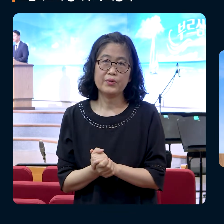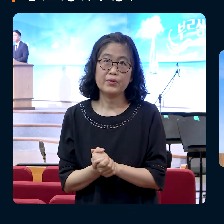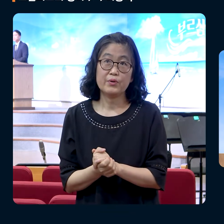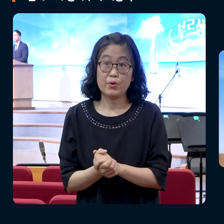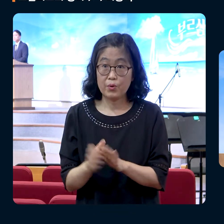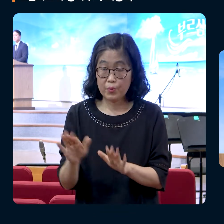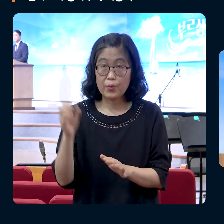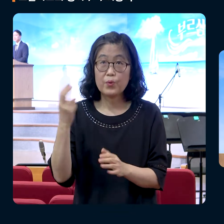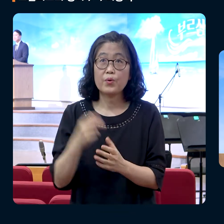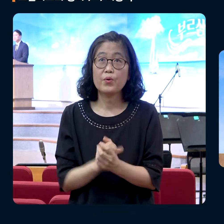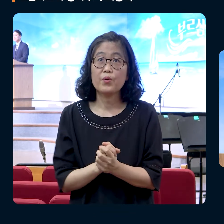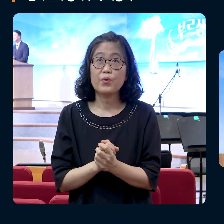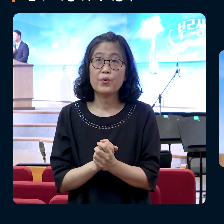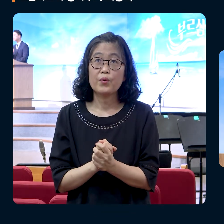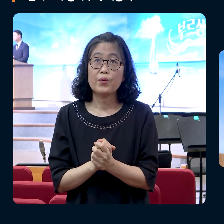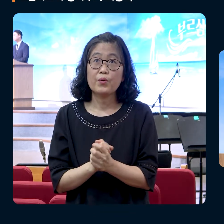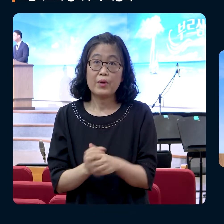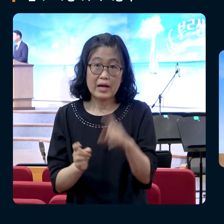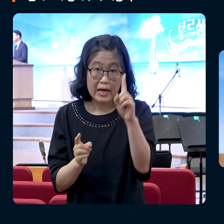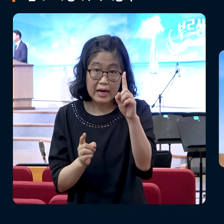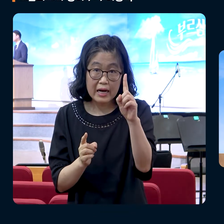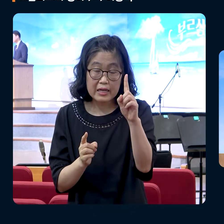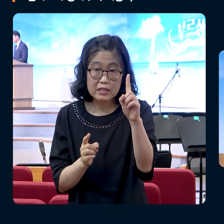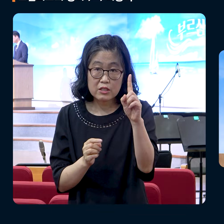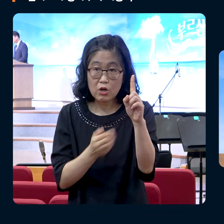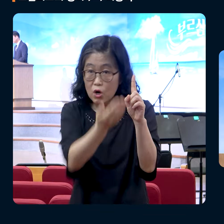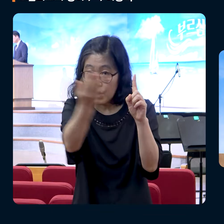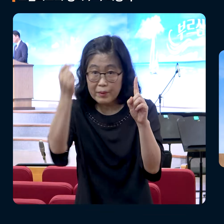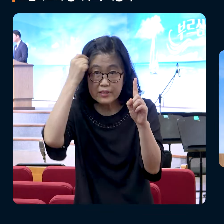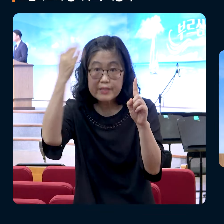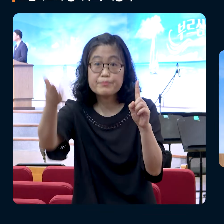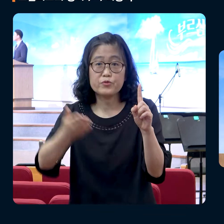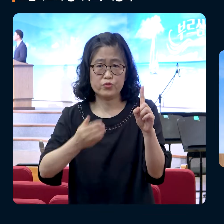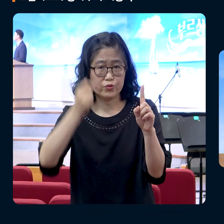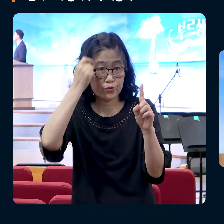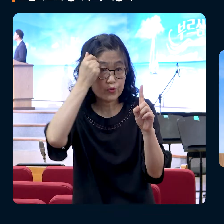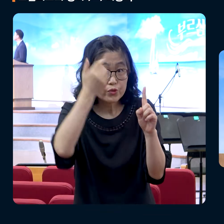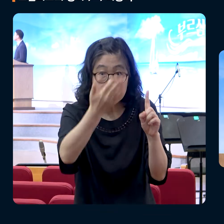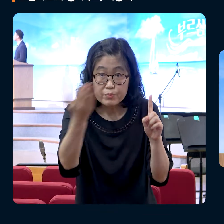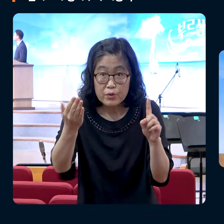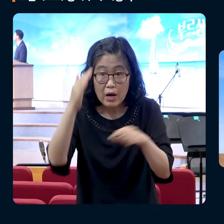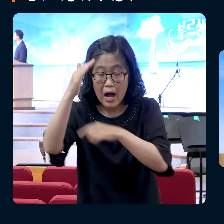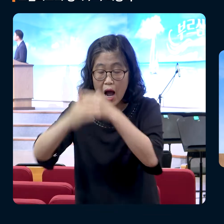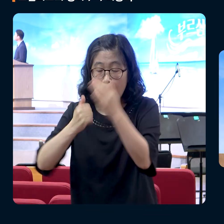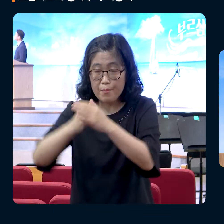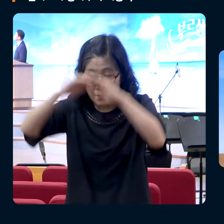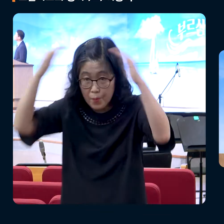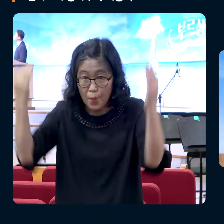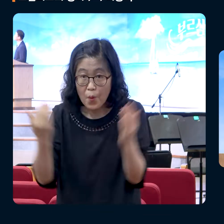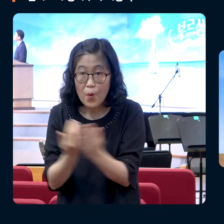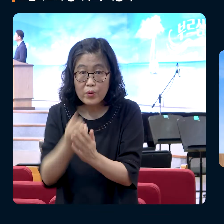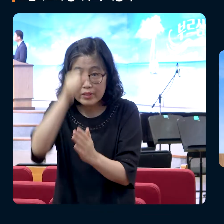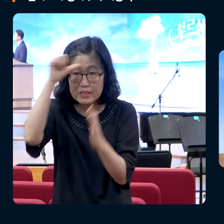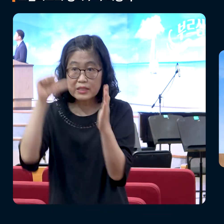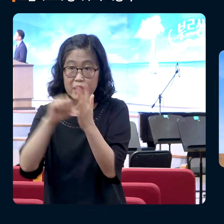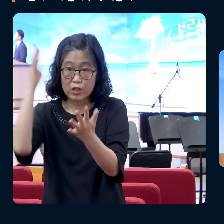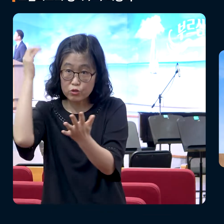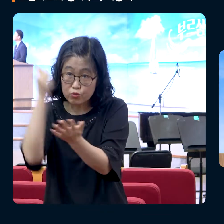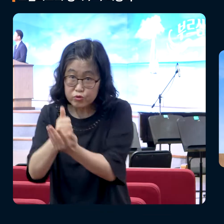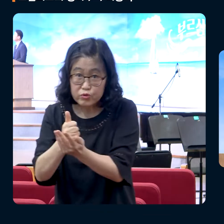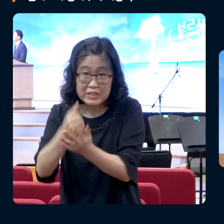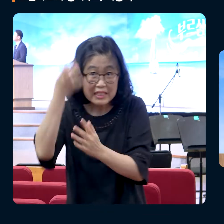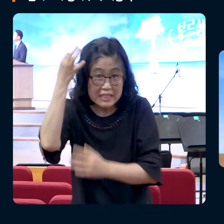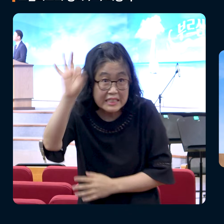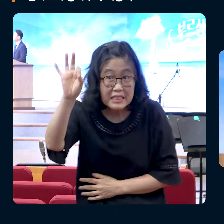그런데 여기서요, 제가 사실 한 가지 좀 질문이 있었습니다. 여러분, 하나님이 모든 인생의 주인이시다라는 것들을